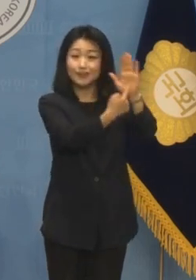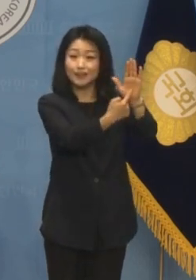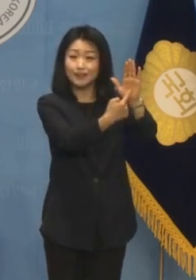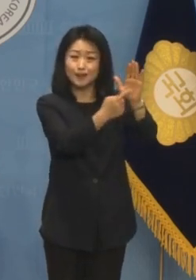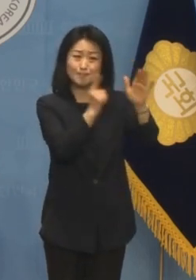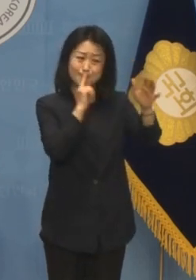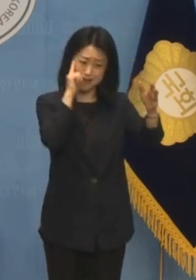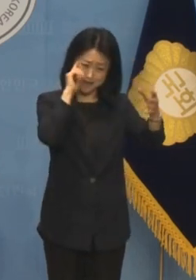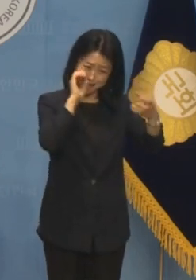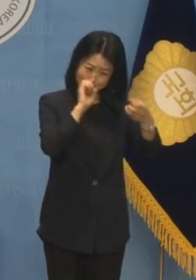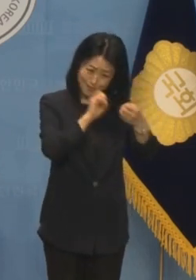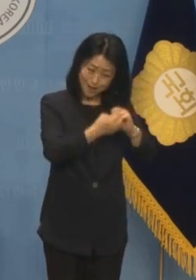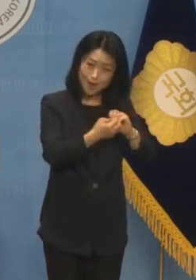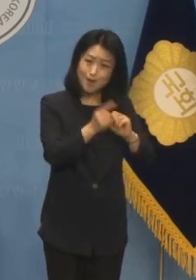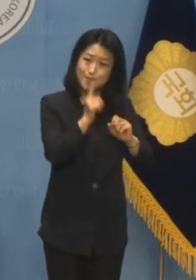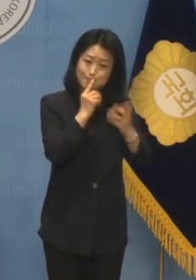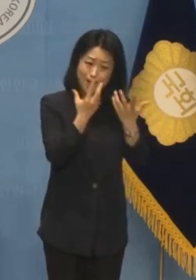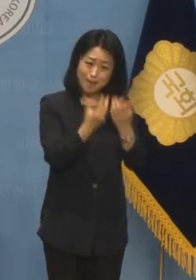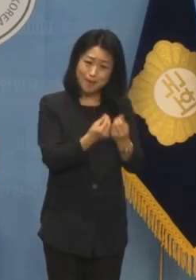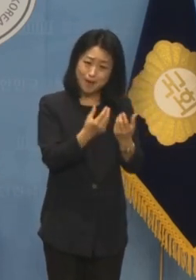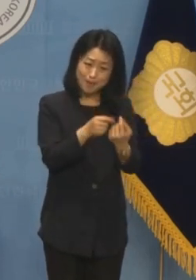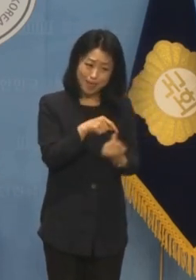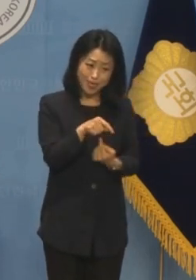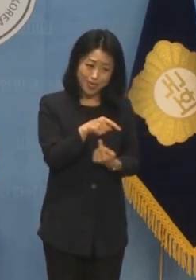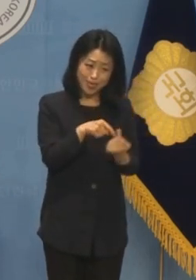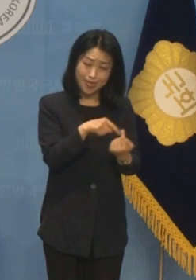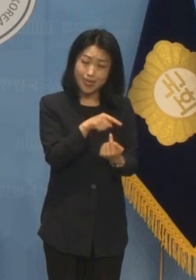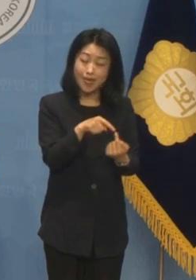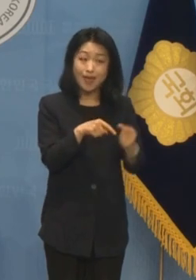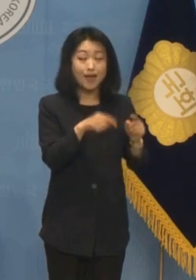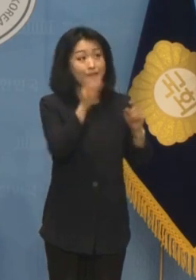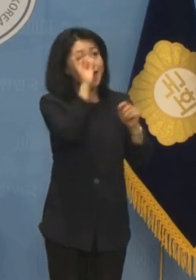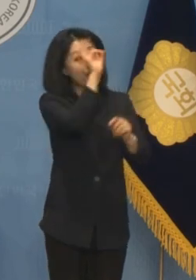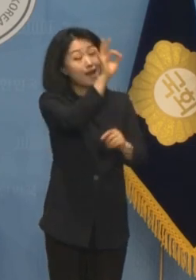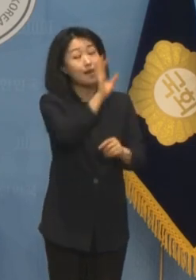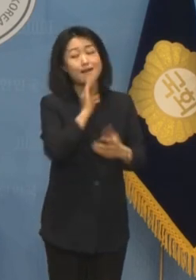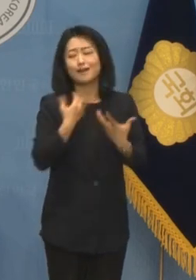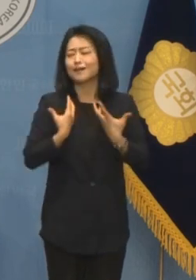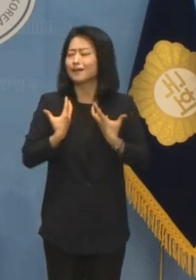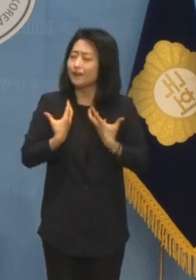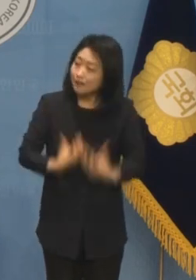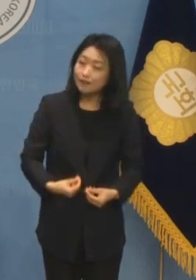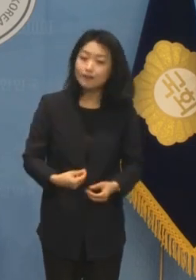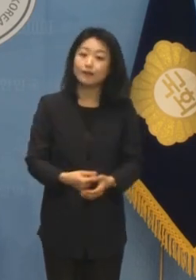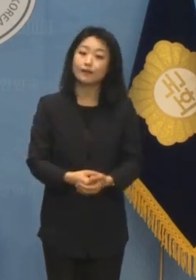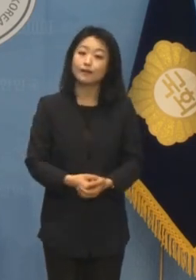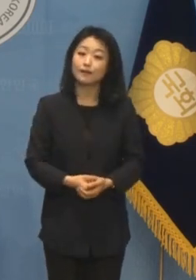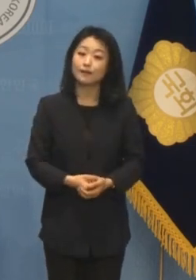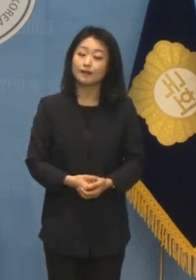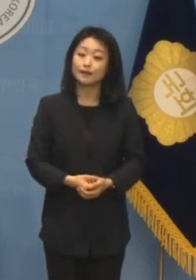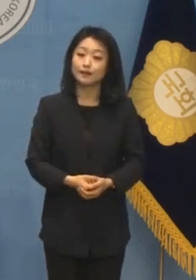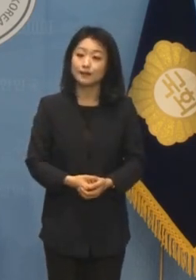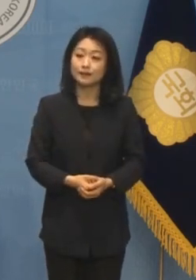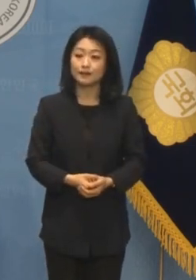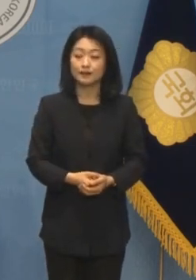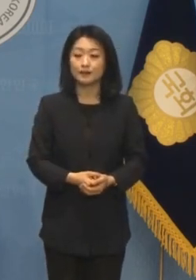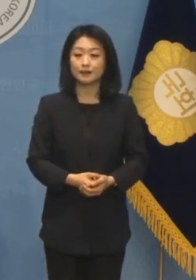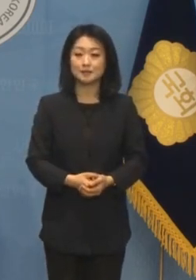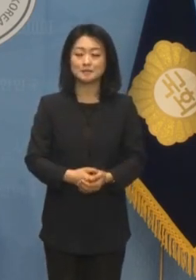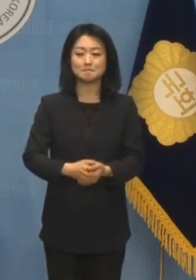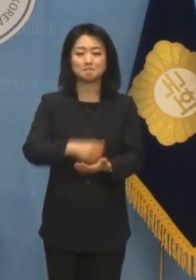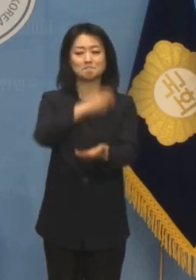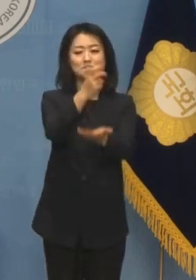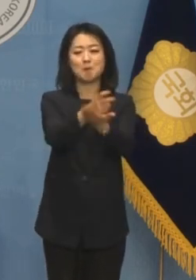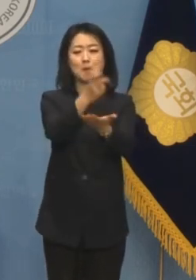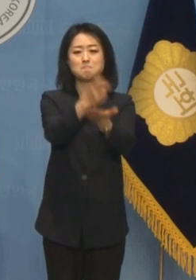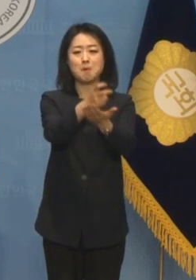궤변에 가까운 파렴치한 변명을 지켜보는 것 자체가 참담합니다. 사법정의를 외치며